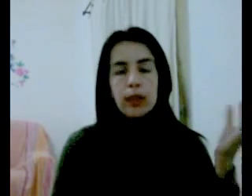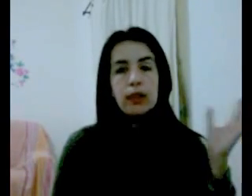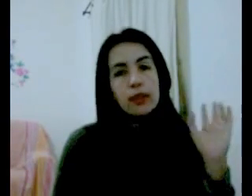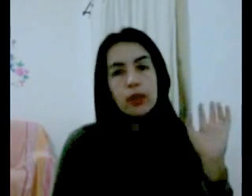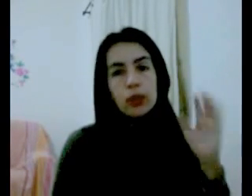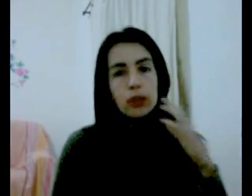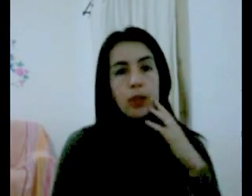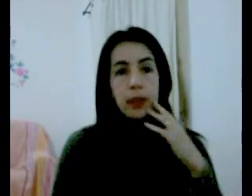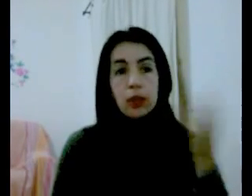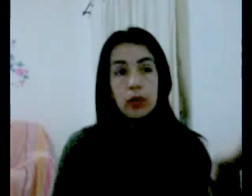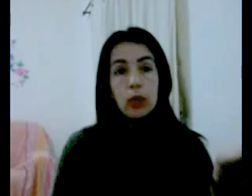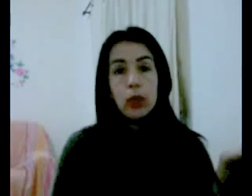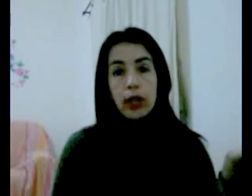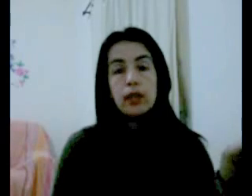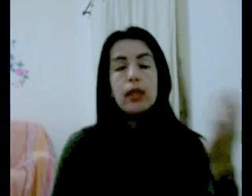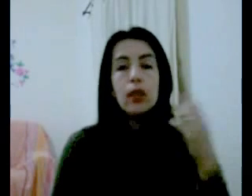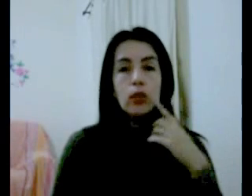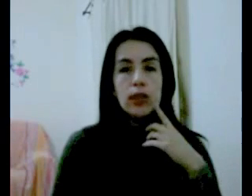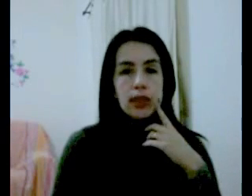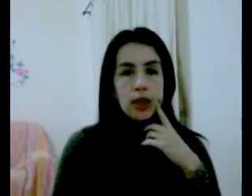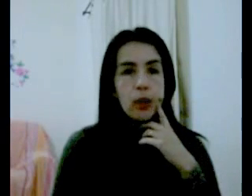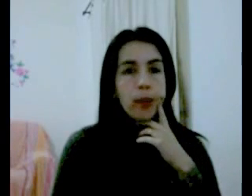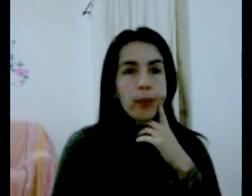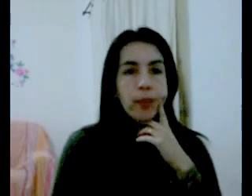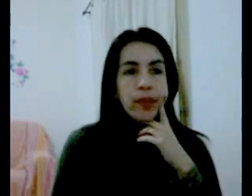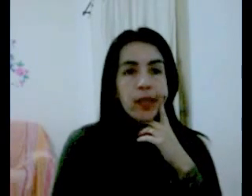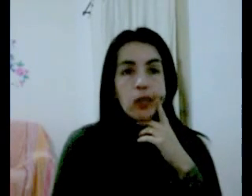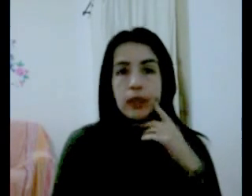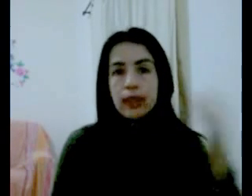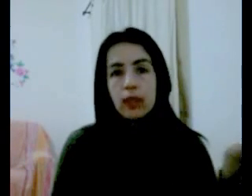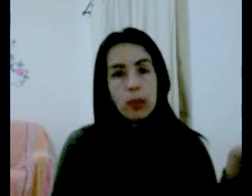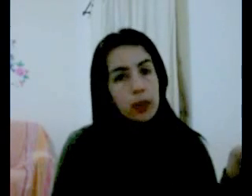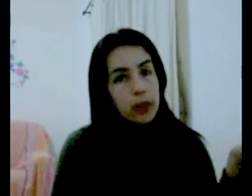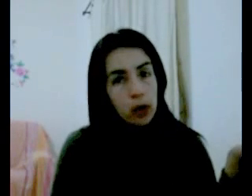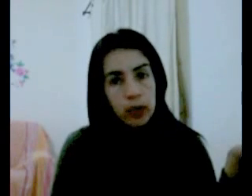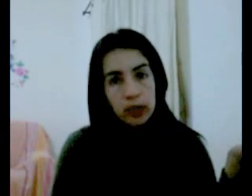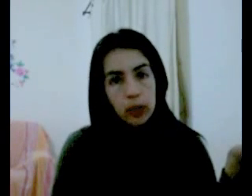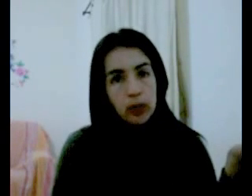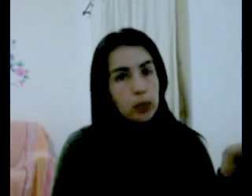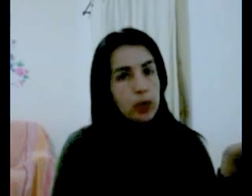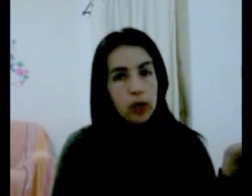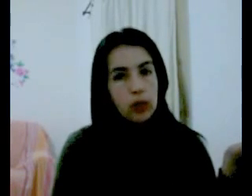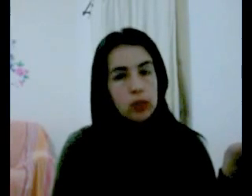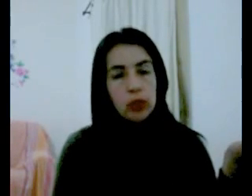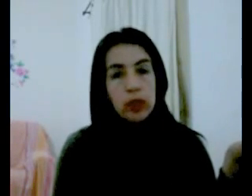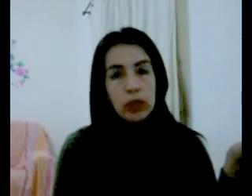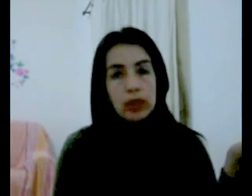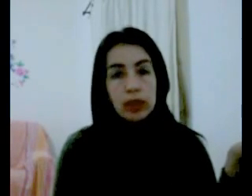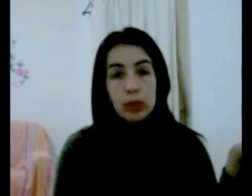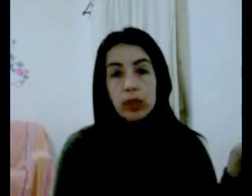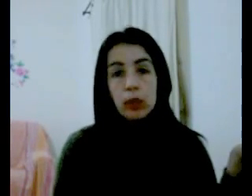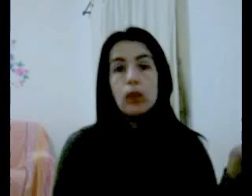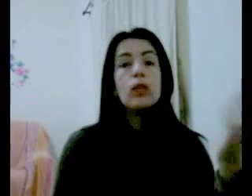mesmo, né. Então, amanhã eu vou ver com ela o que aconteceu. Não sei se ela vai poder me dar alguma resposta, porque eu não vou estar com os exames na